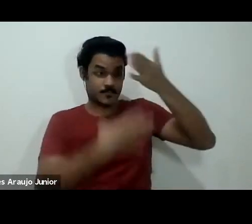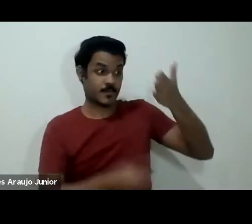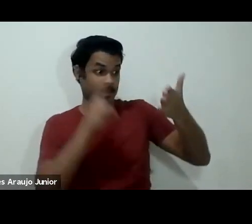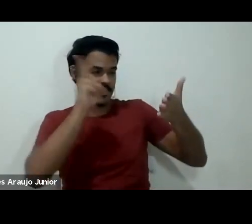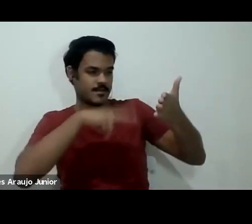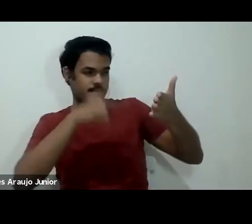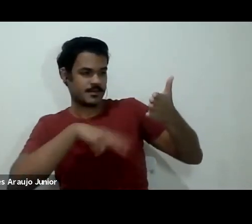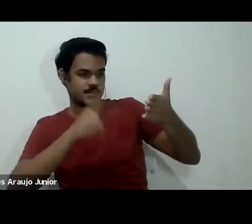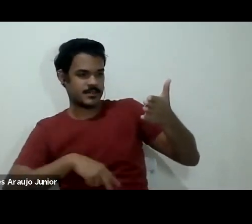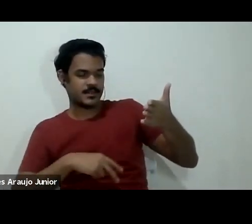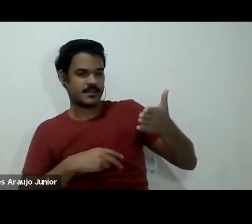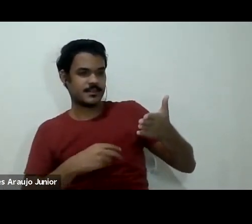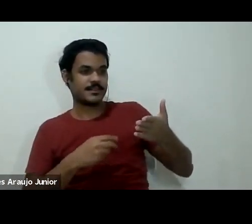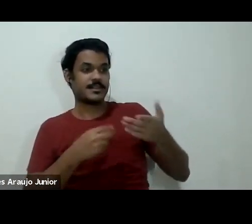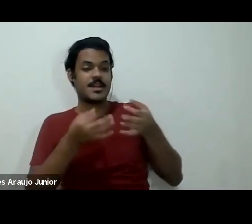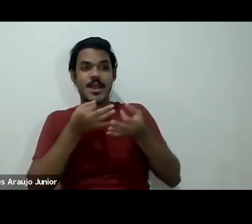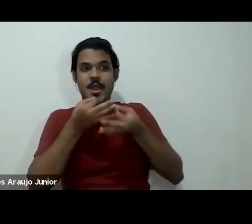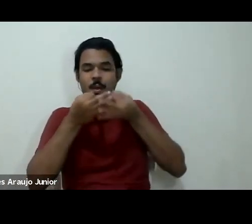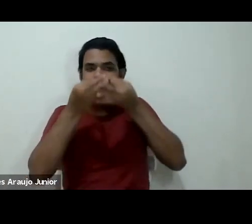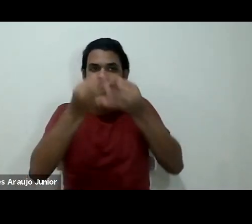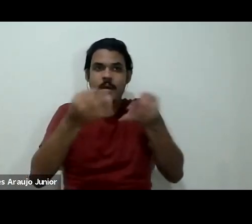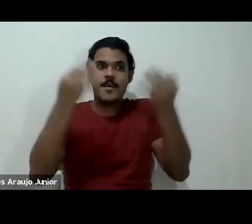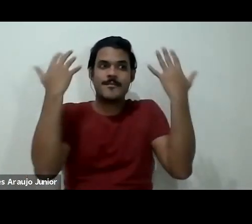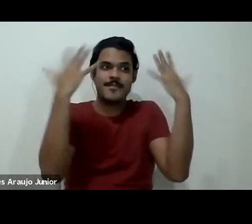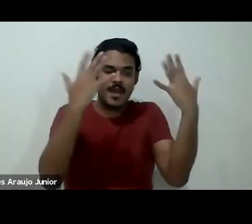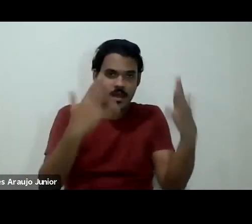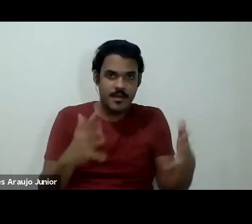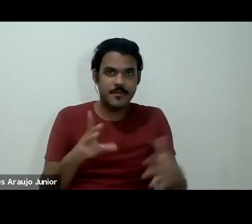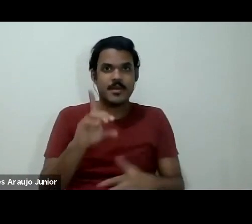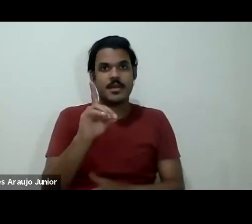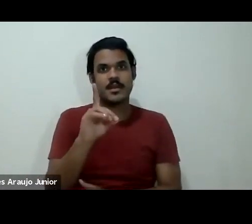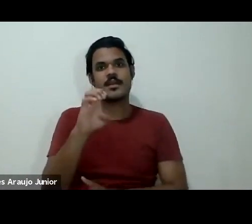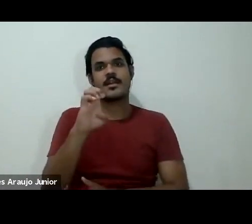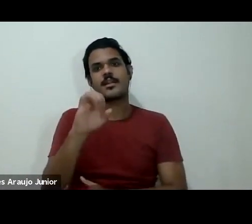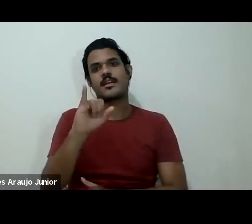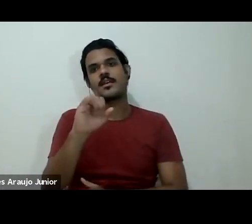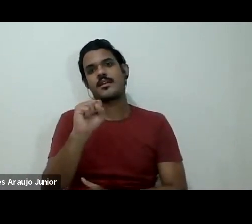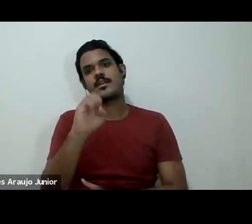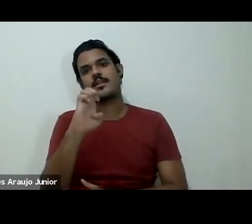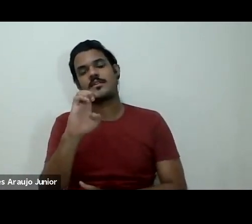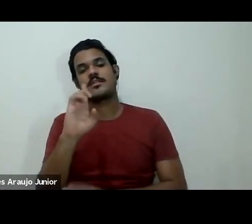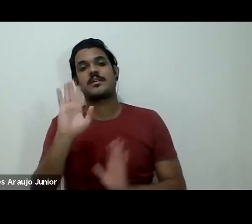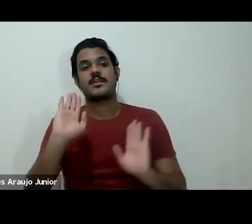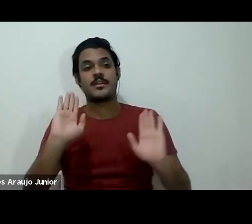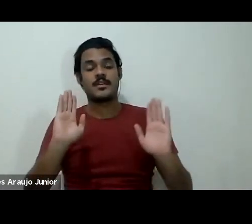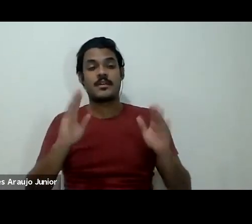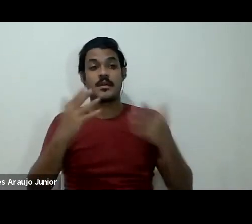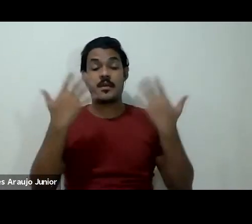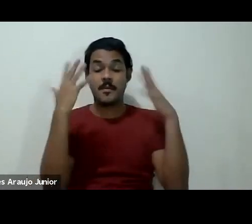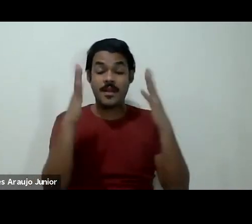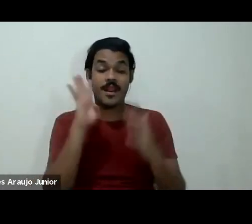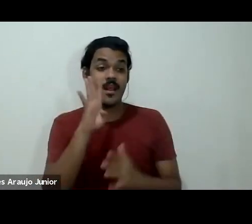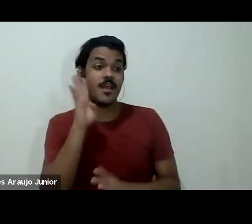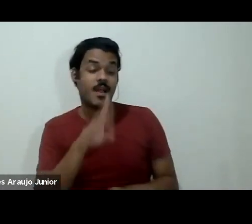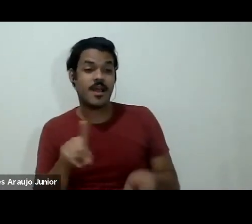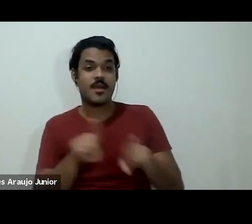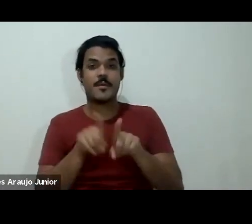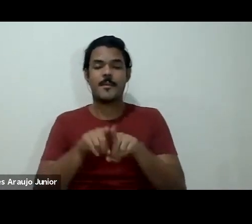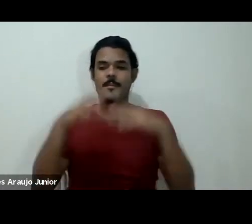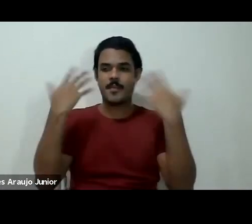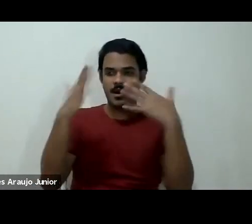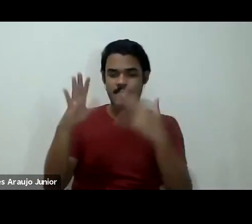Tem muitos elogios para a professora Deise, Cândida Abes, muito legal. Regina Melo, parabéns, Deise